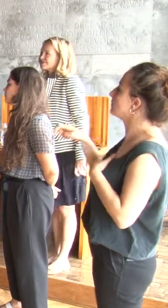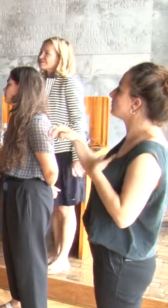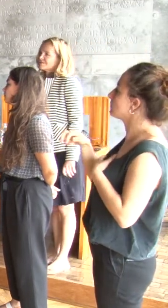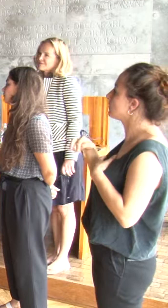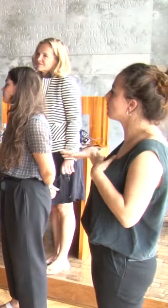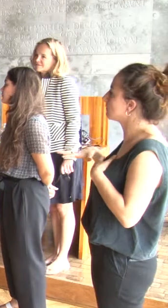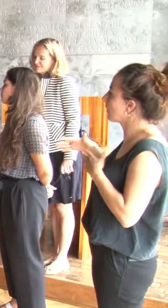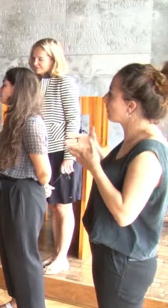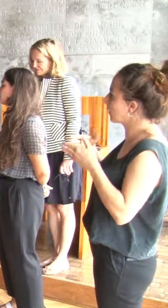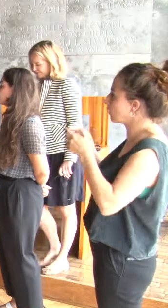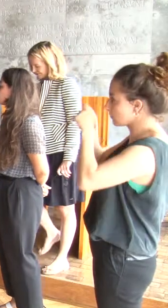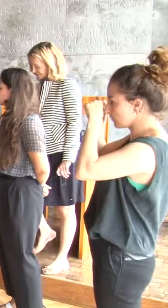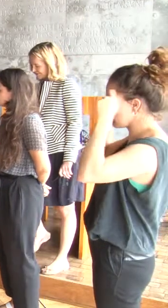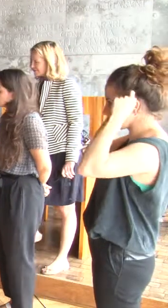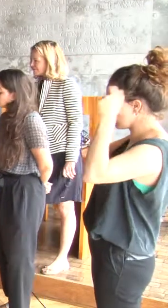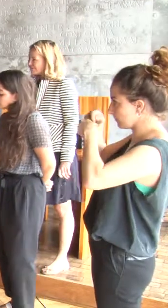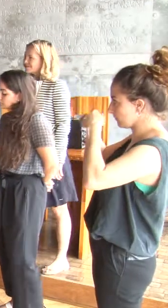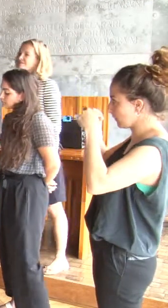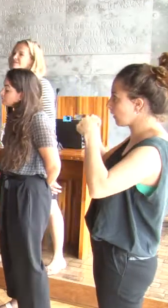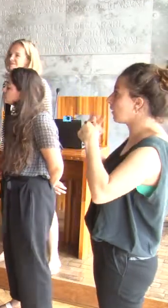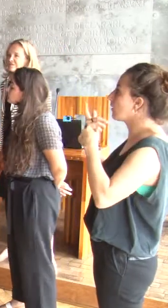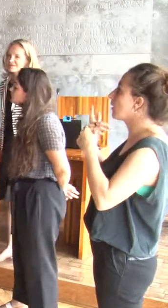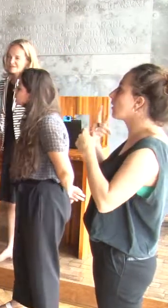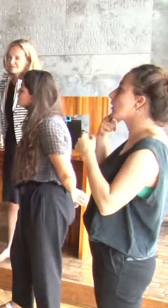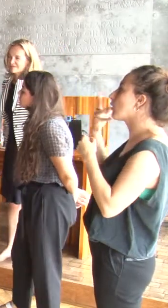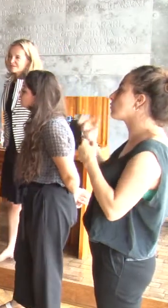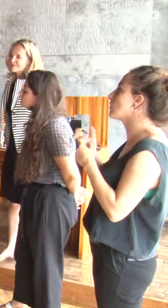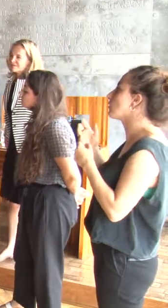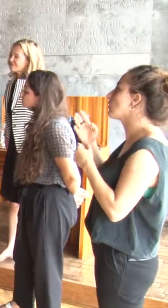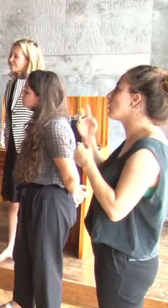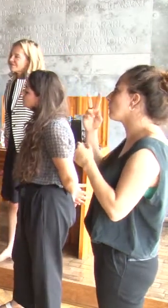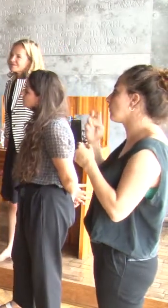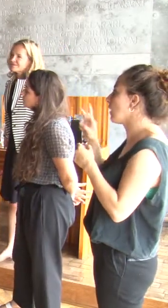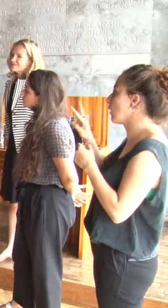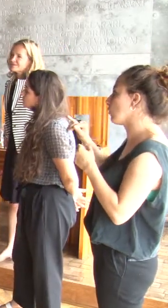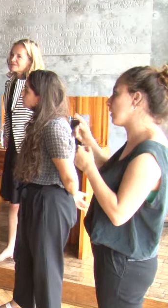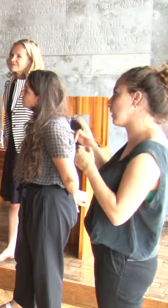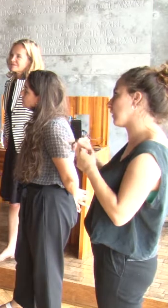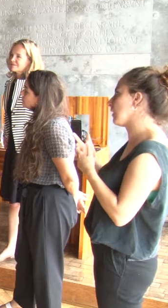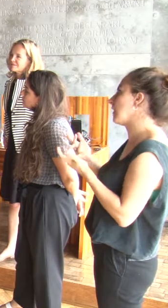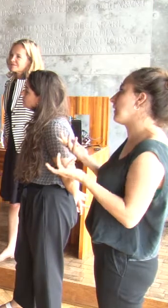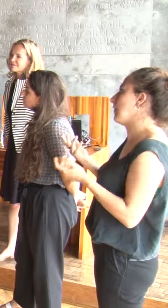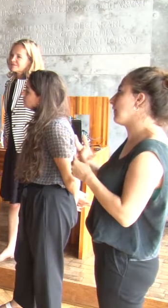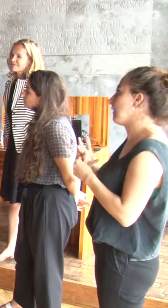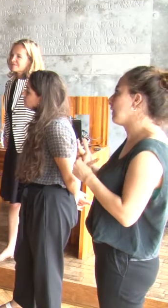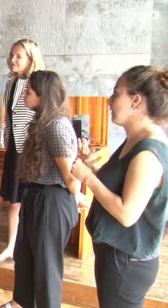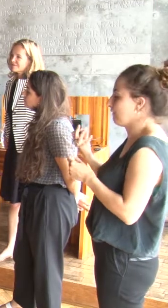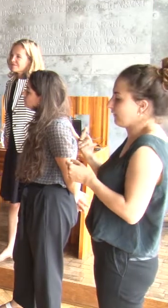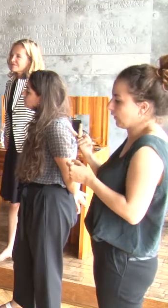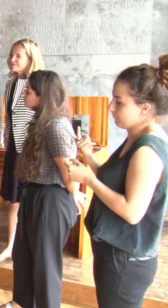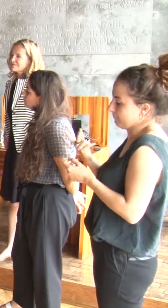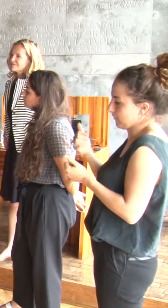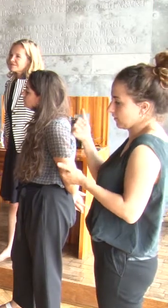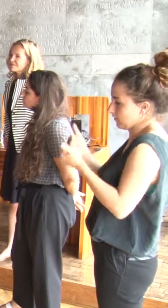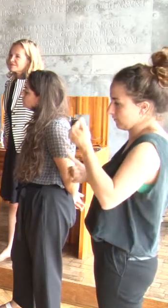in questo percorso Vendatti, quindi un po' il concetto di Blind Wiki, anche se chiaramente le due cose non sono paragonabili